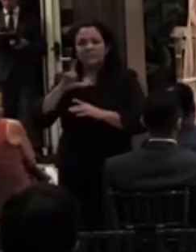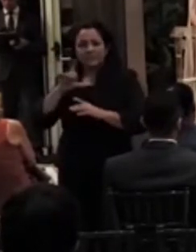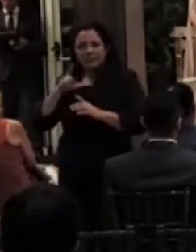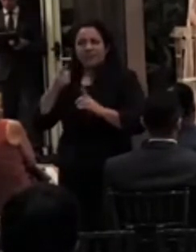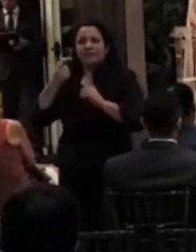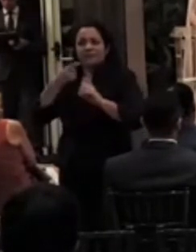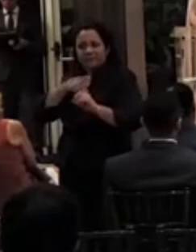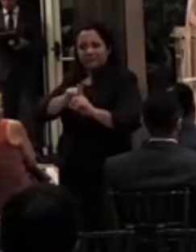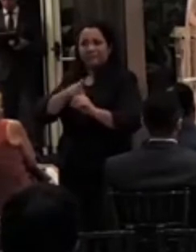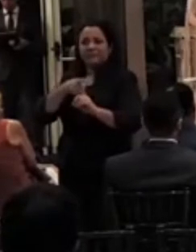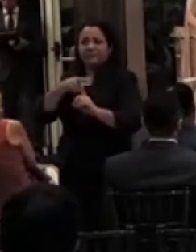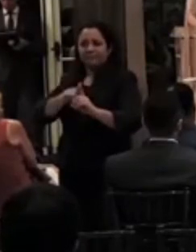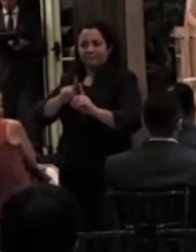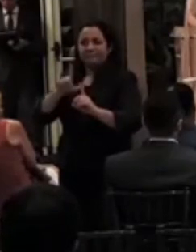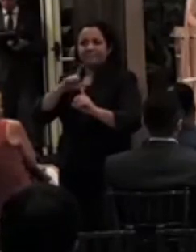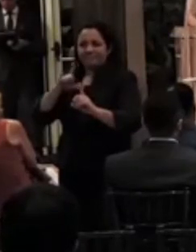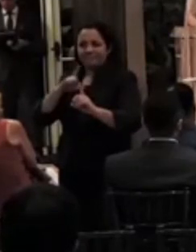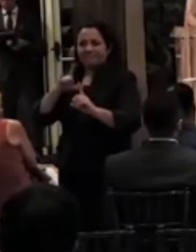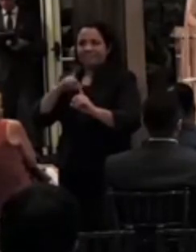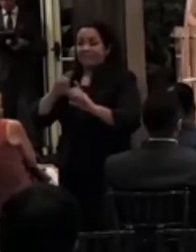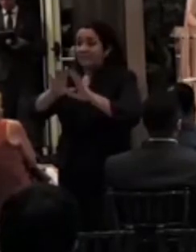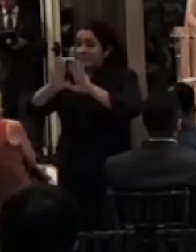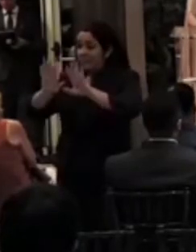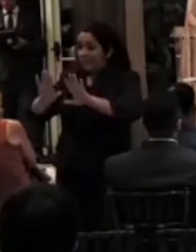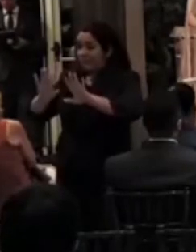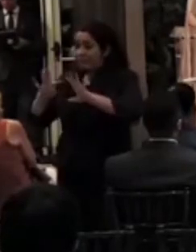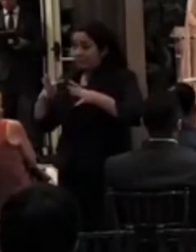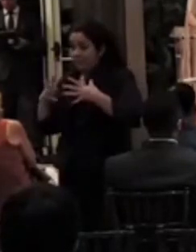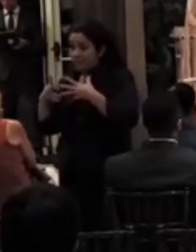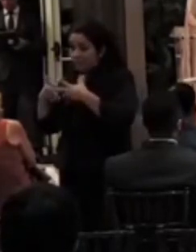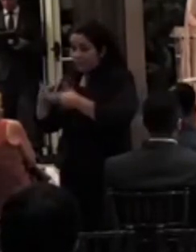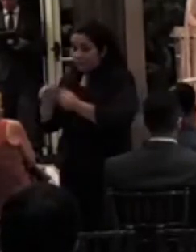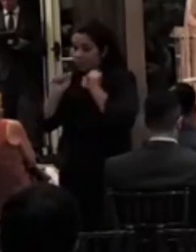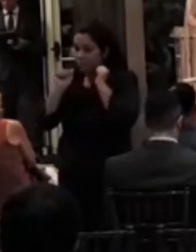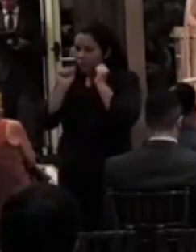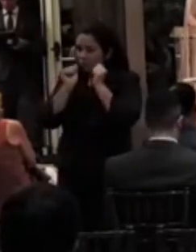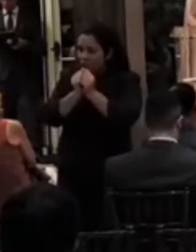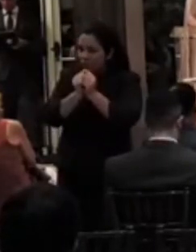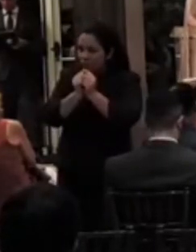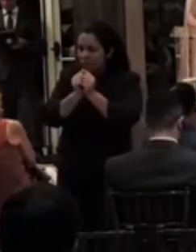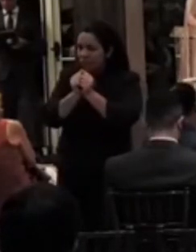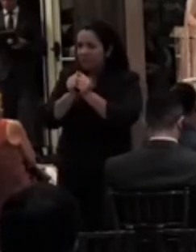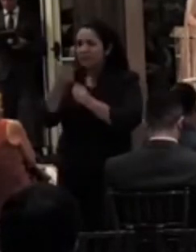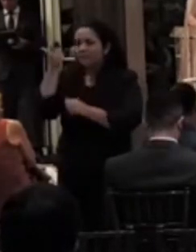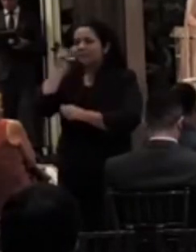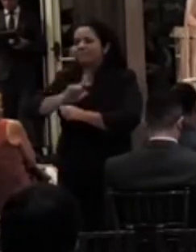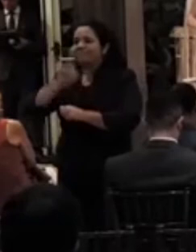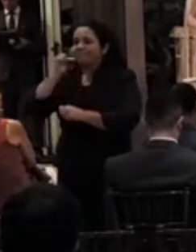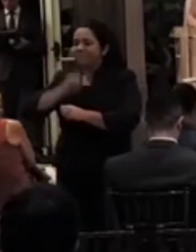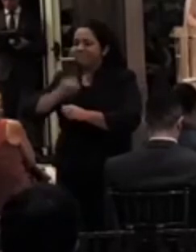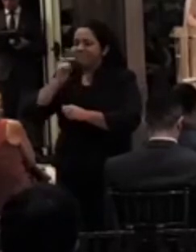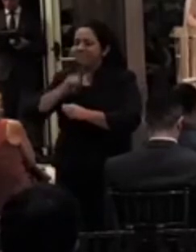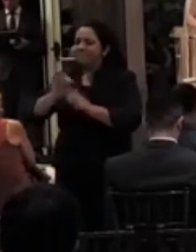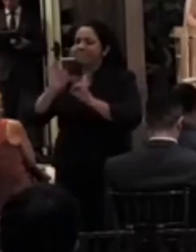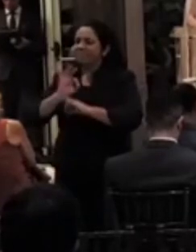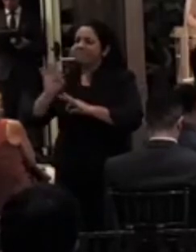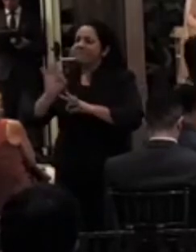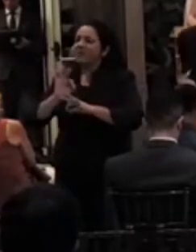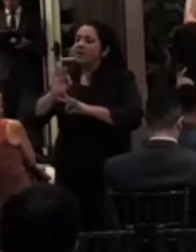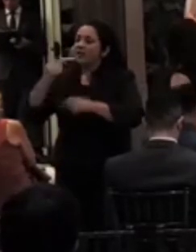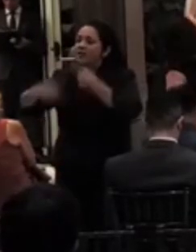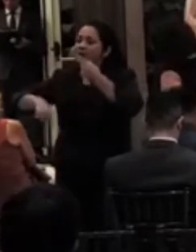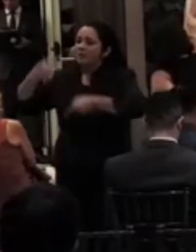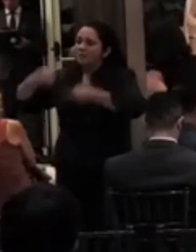tocarmos, juntas e juntos, as ações e as políticas da maior entidade da